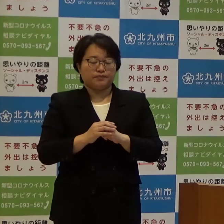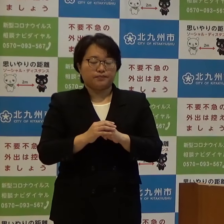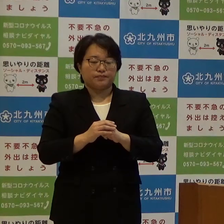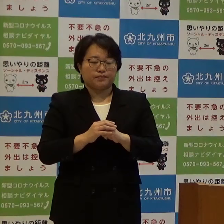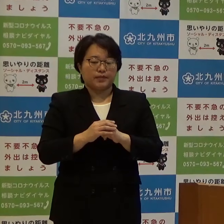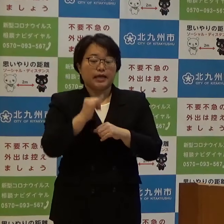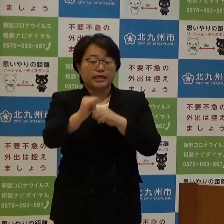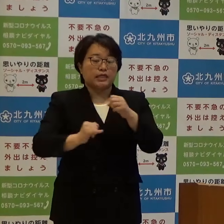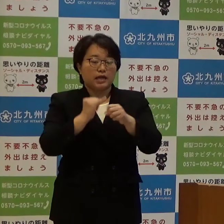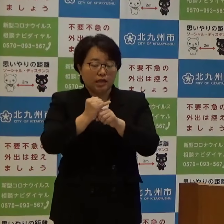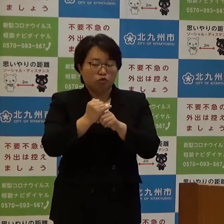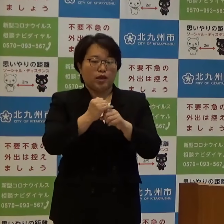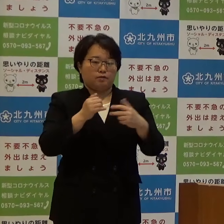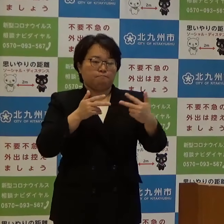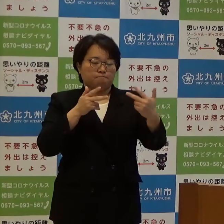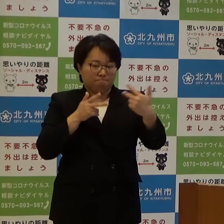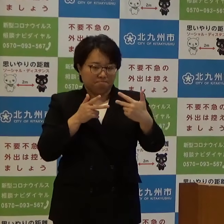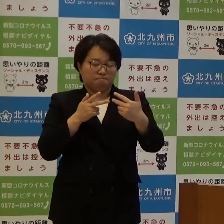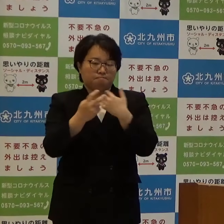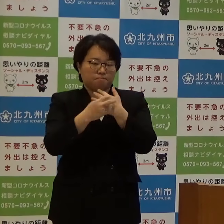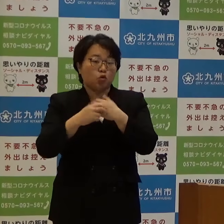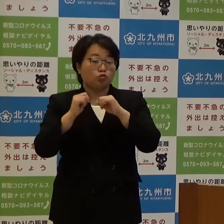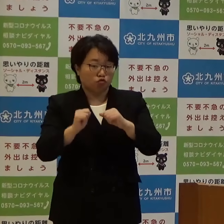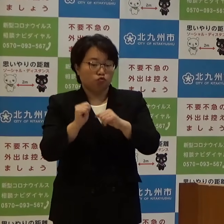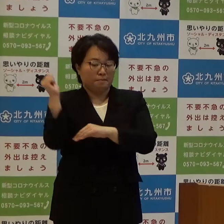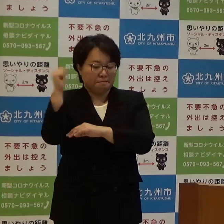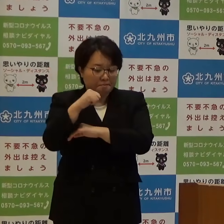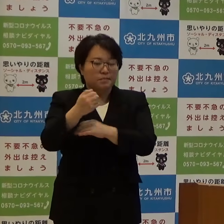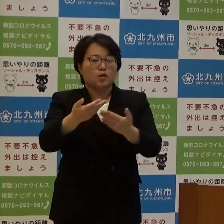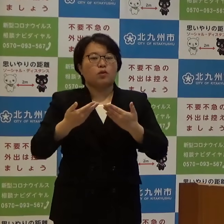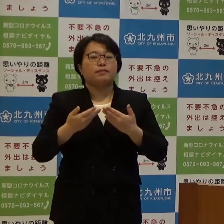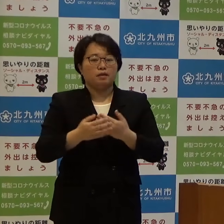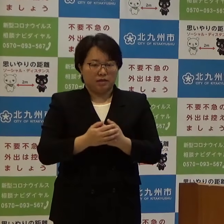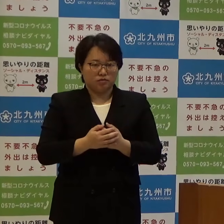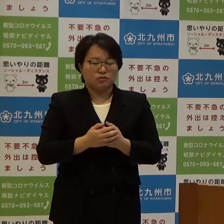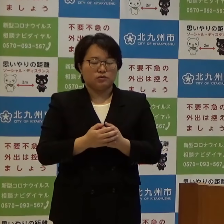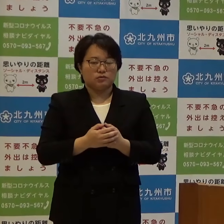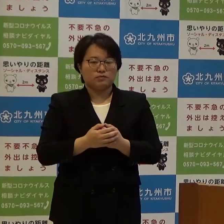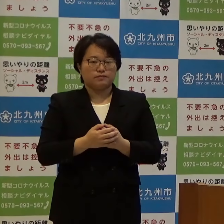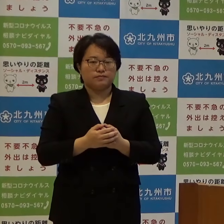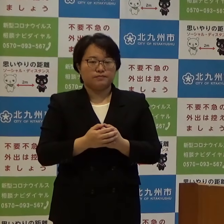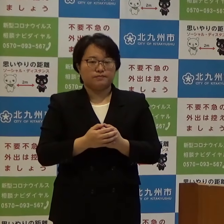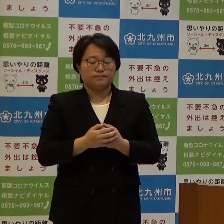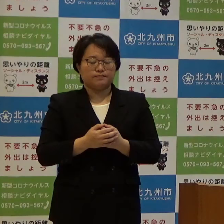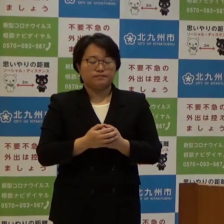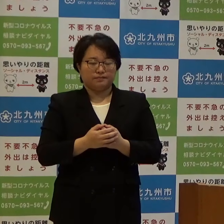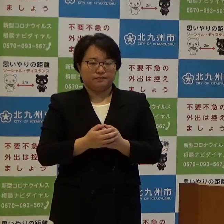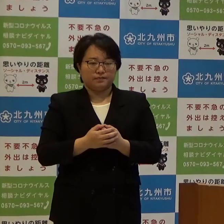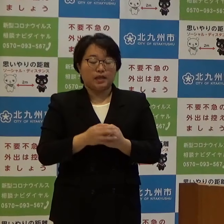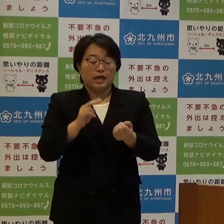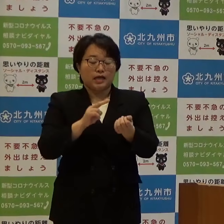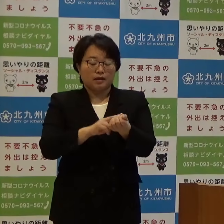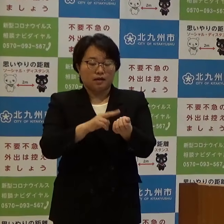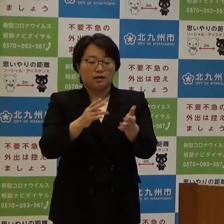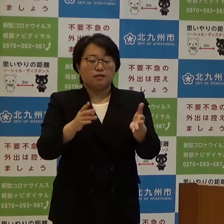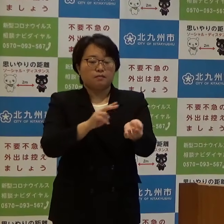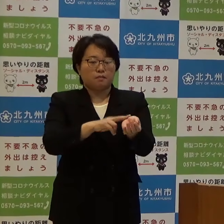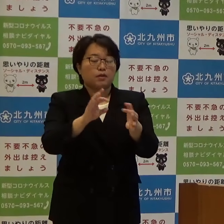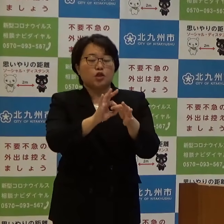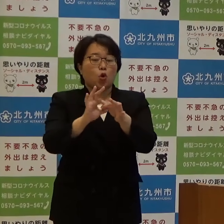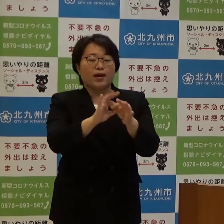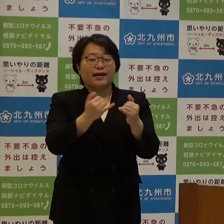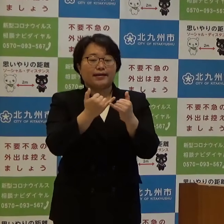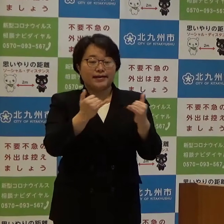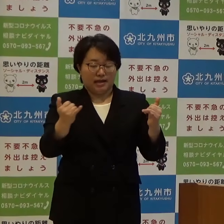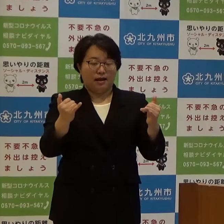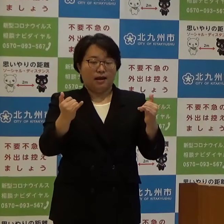が、私自身もですね、医療機関にその感染すると大変なことになります